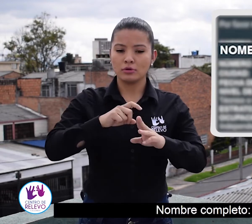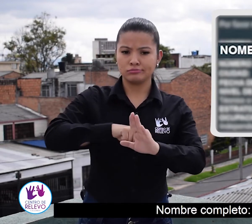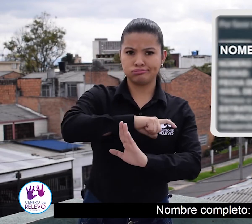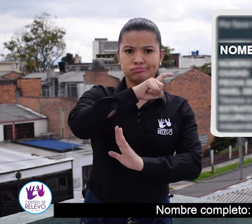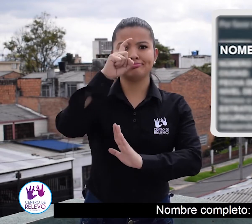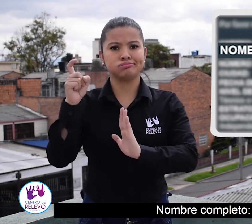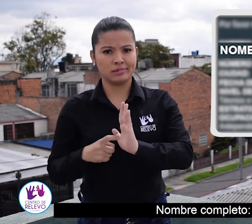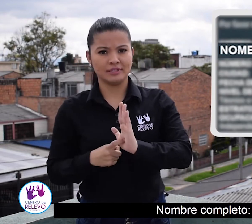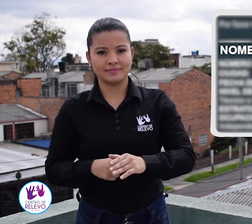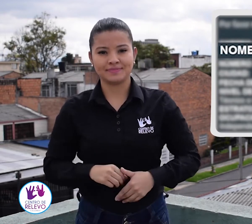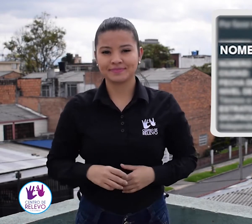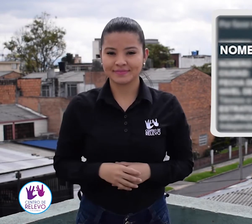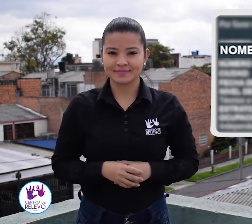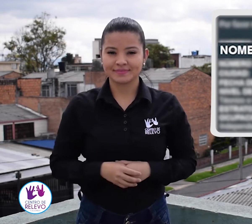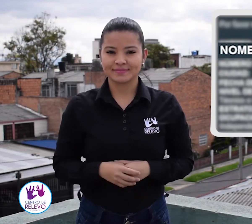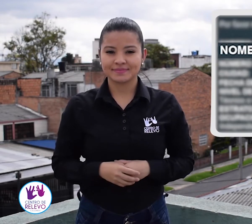nombre completo,